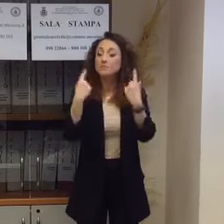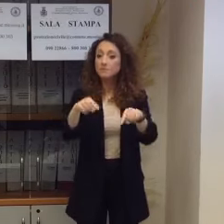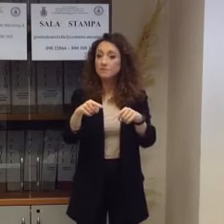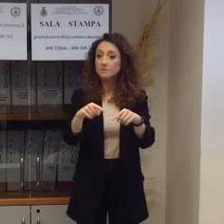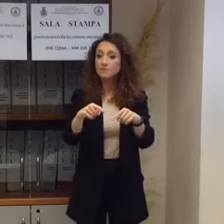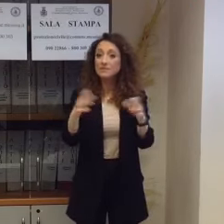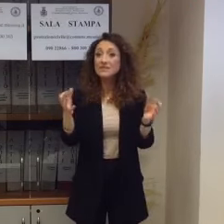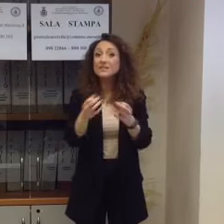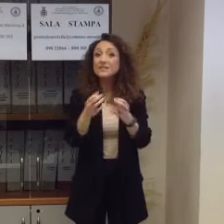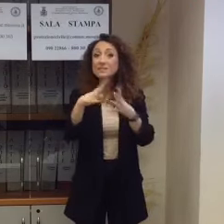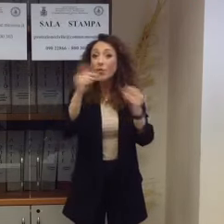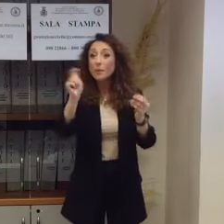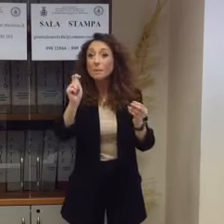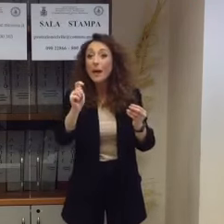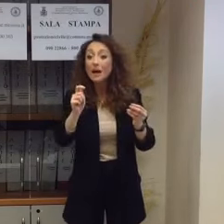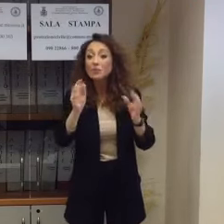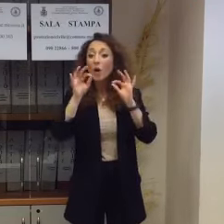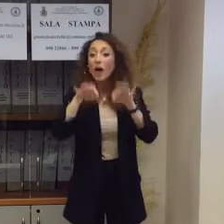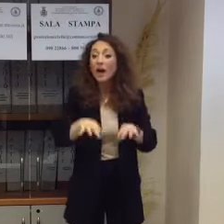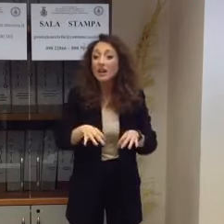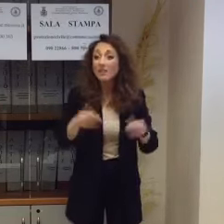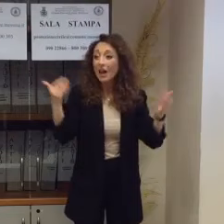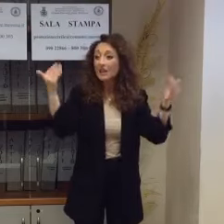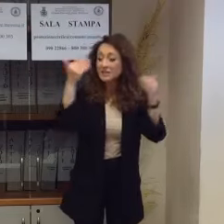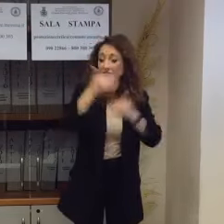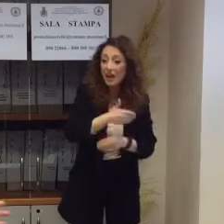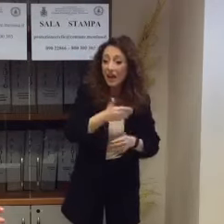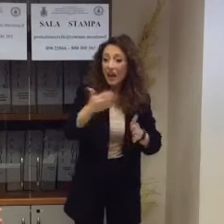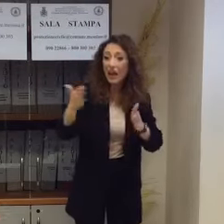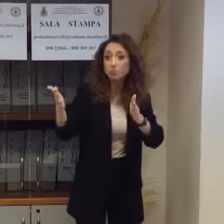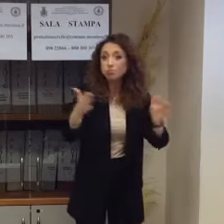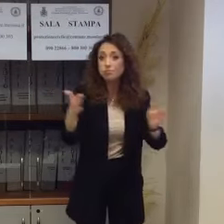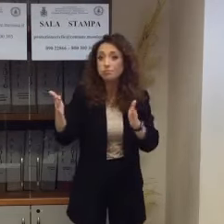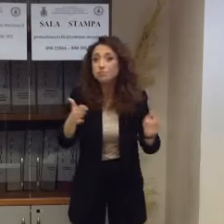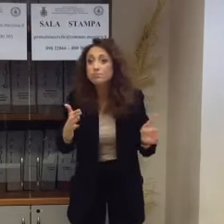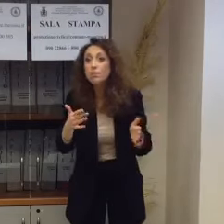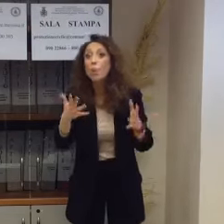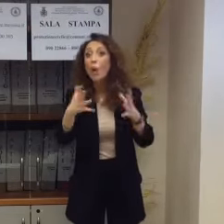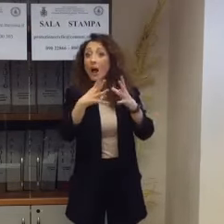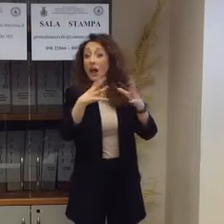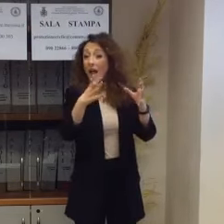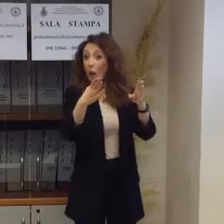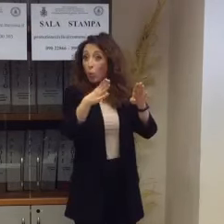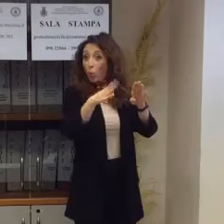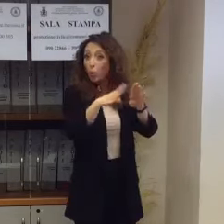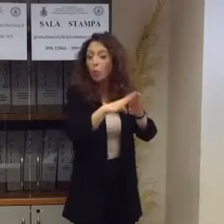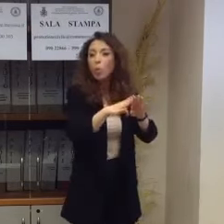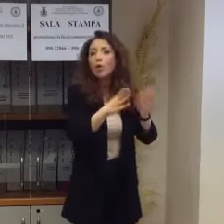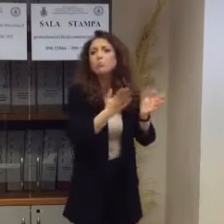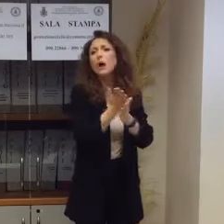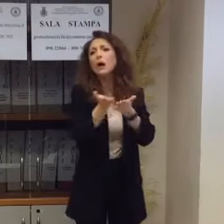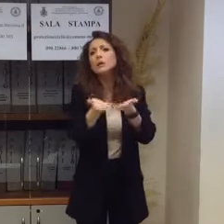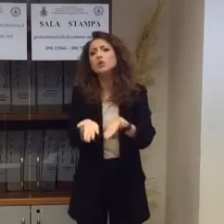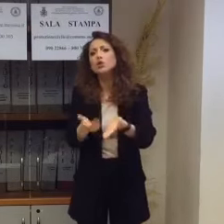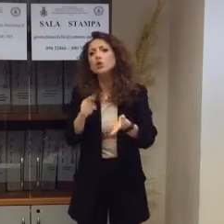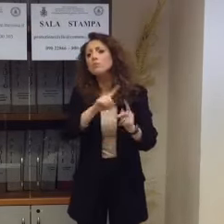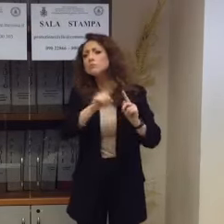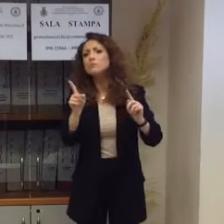pure stasera, mentre sono qui in diretta, se, mentre state chiudendo l'attività, passate, io fino alle 20 sono qui,